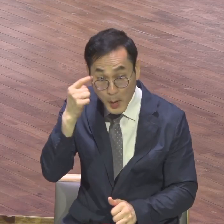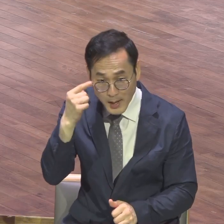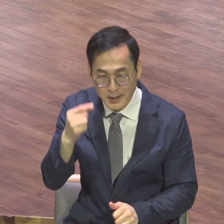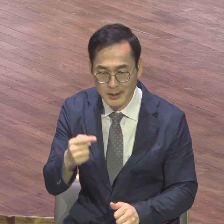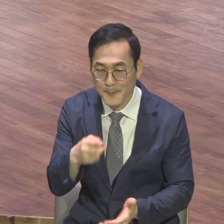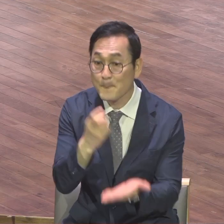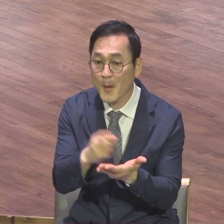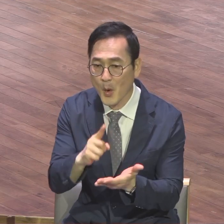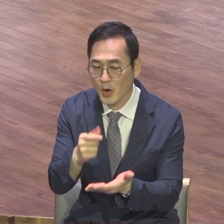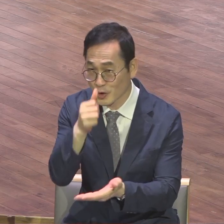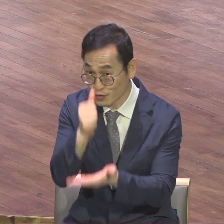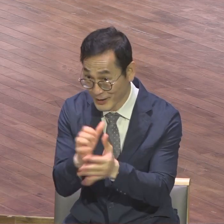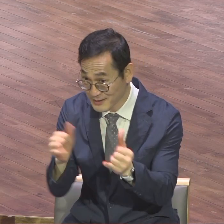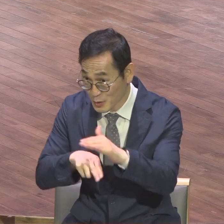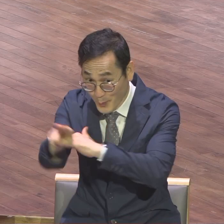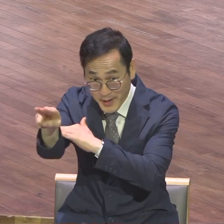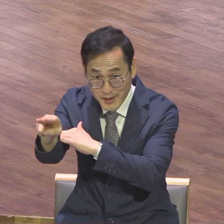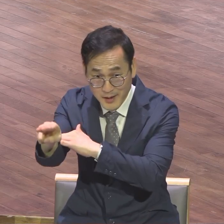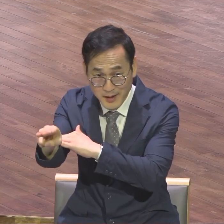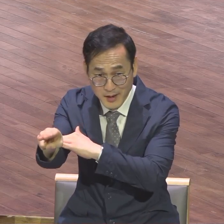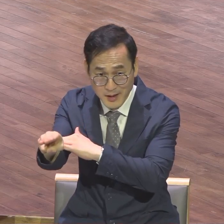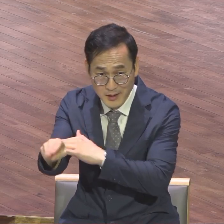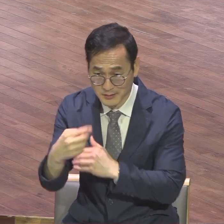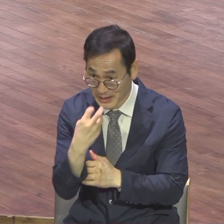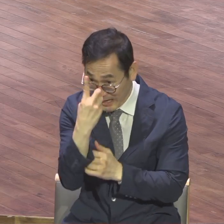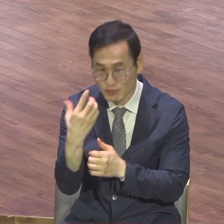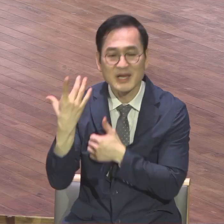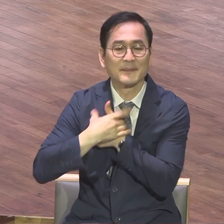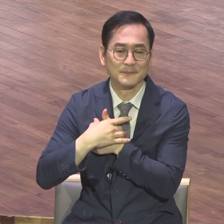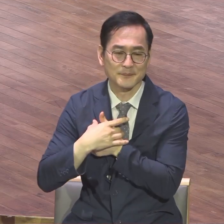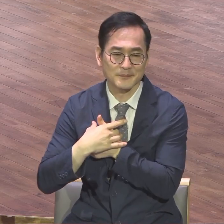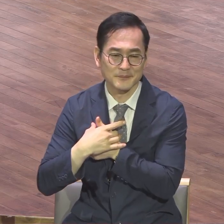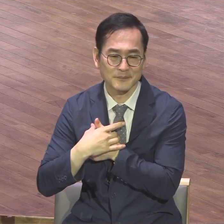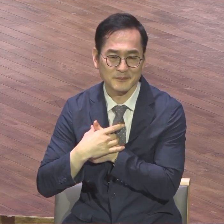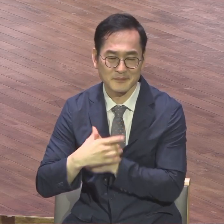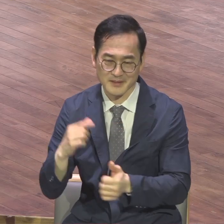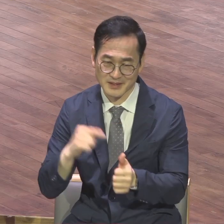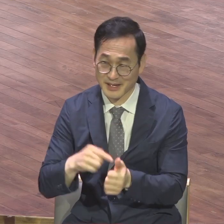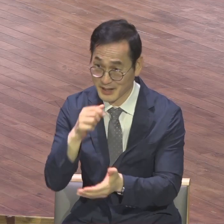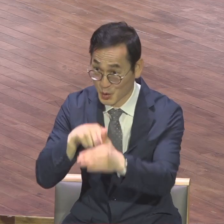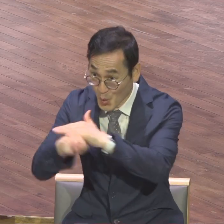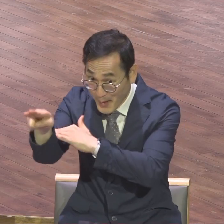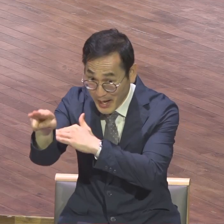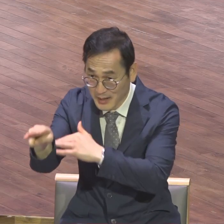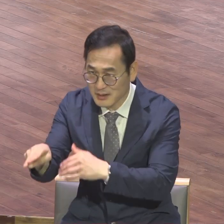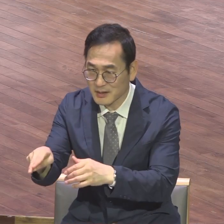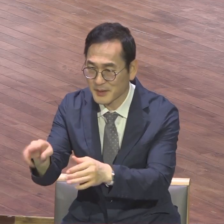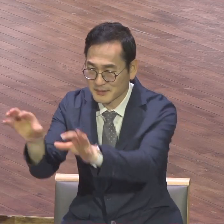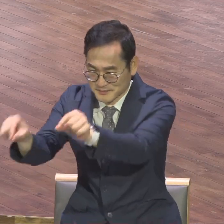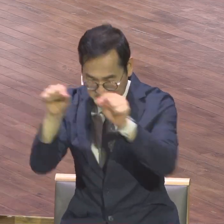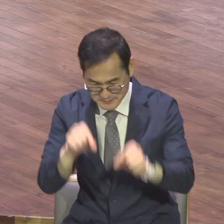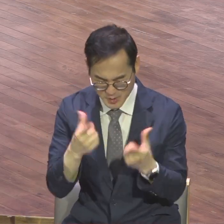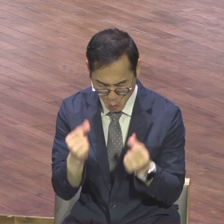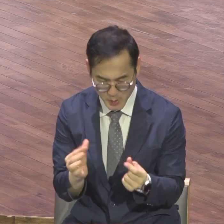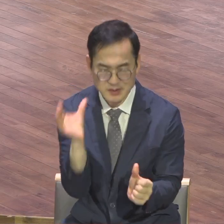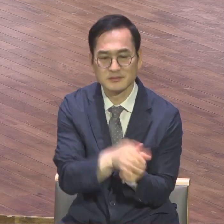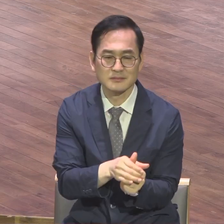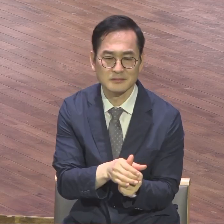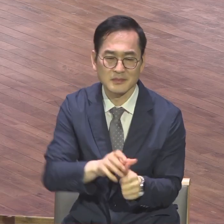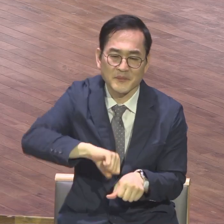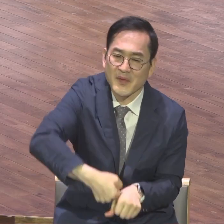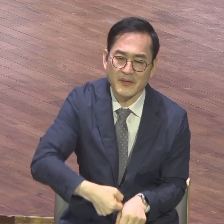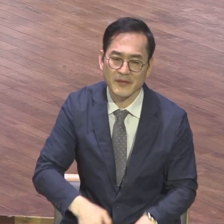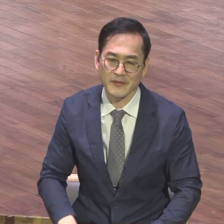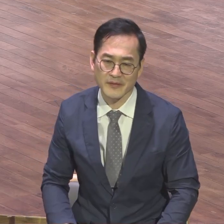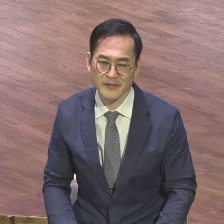죄수가 도망가도록 지키지 못한 그 간수는 그 죄수가 받은 그 죄를 그대로 받게 돼